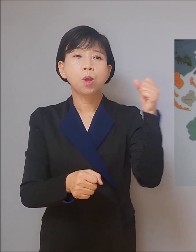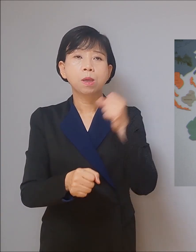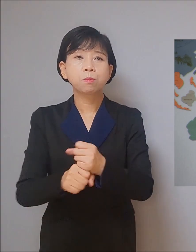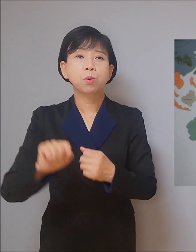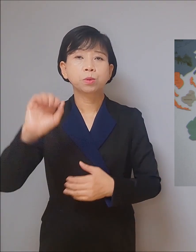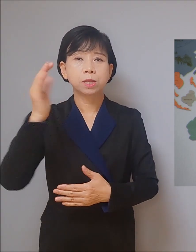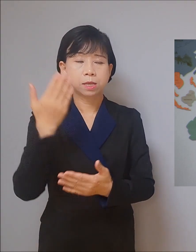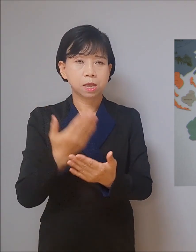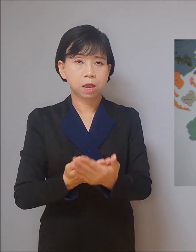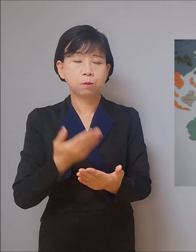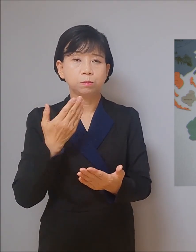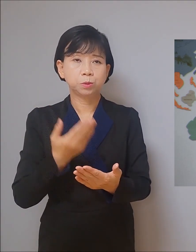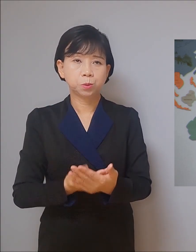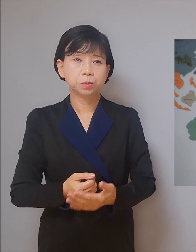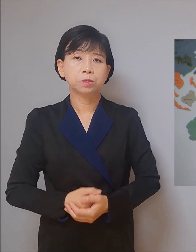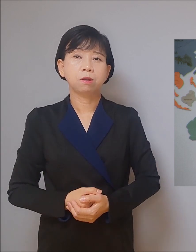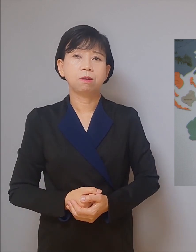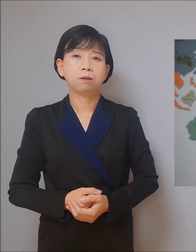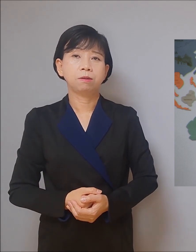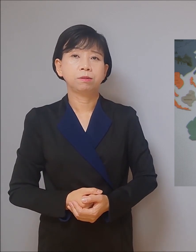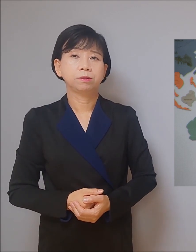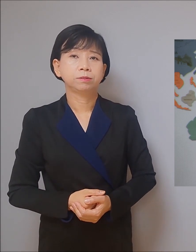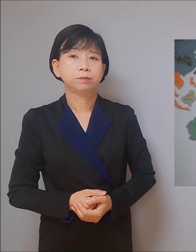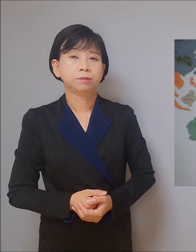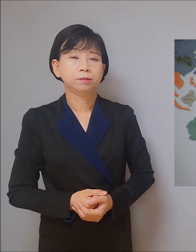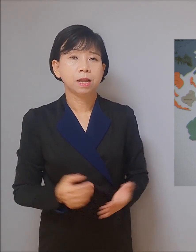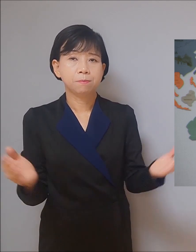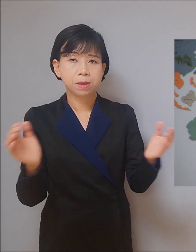회복되게 하옵소서.